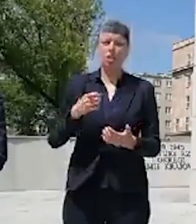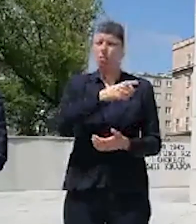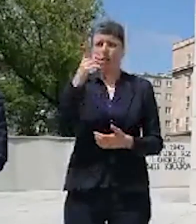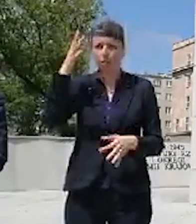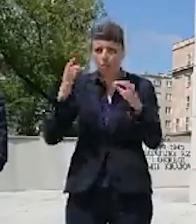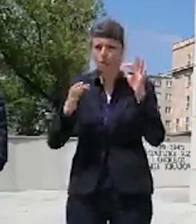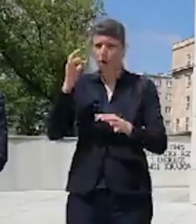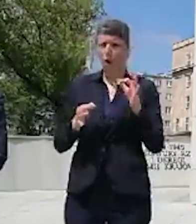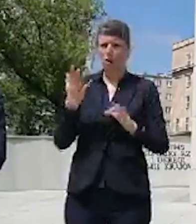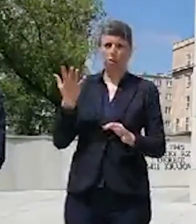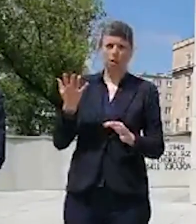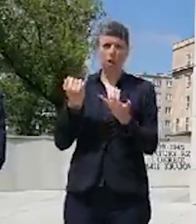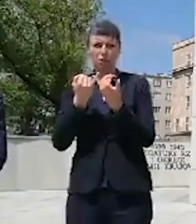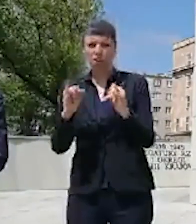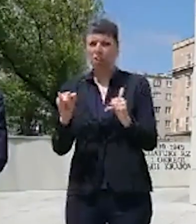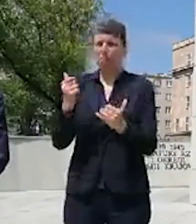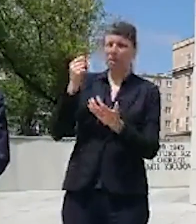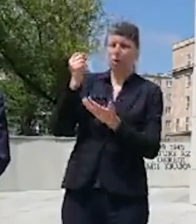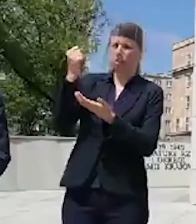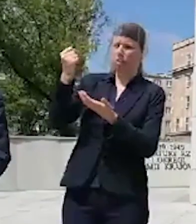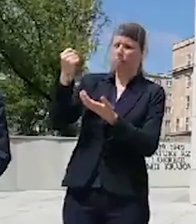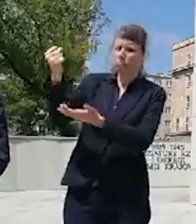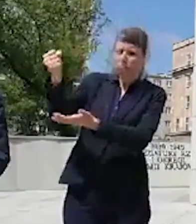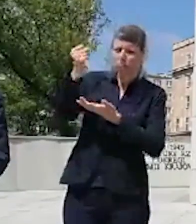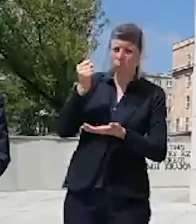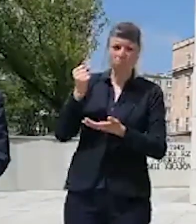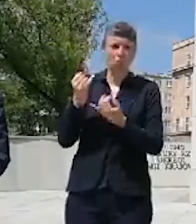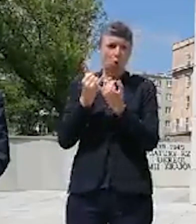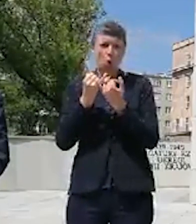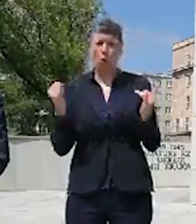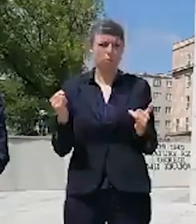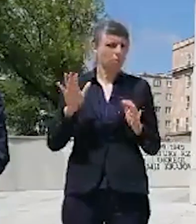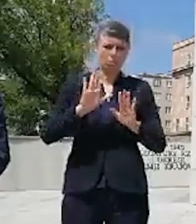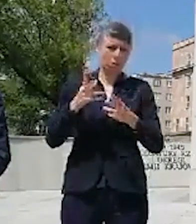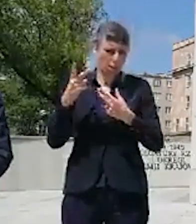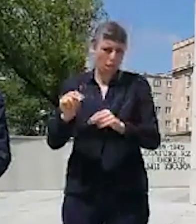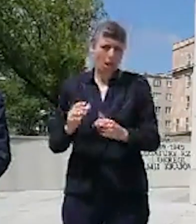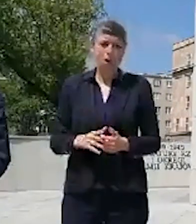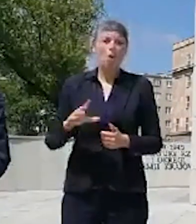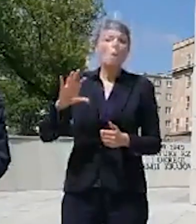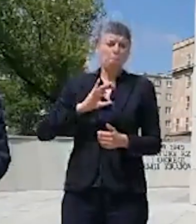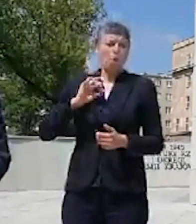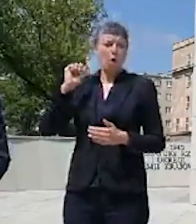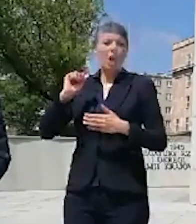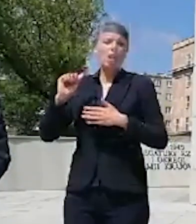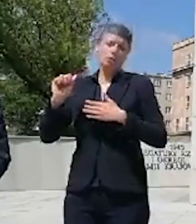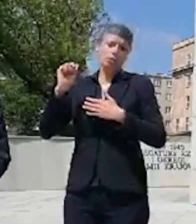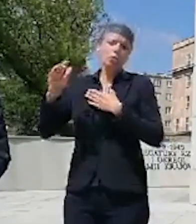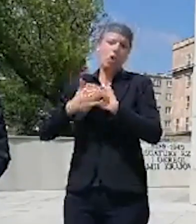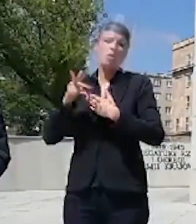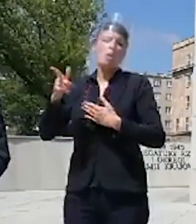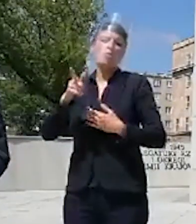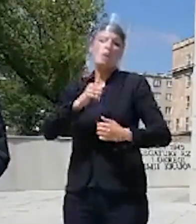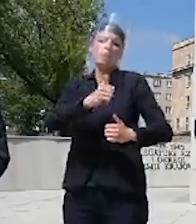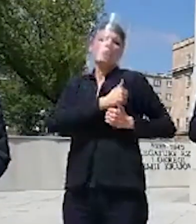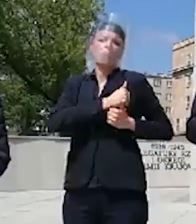nielegalne źródła dochodu albo jakieś inne kombinacje, które mogłyby budzić wątpliwości. Moja żona jako oficer Wojska Polskiego to też dla informacji